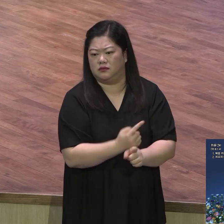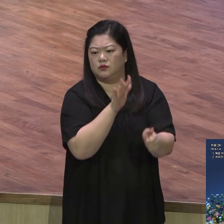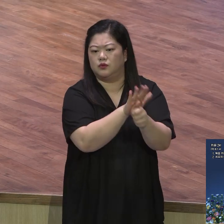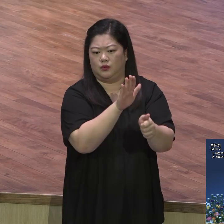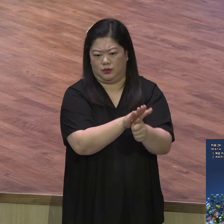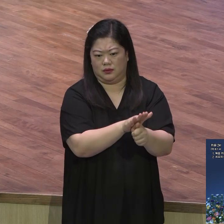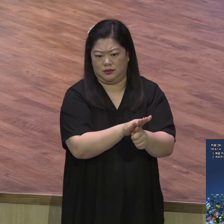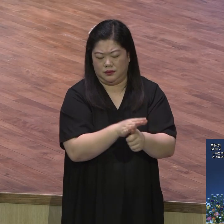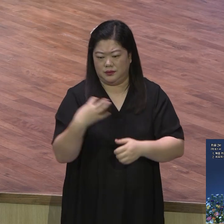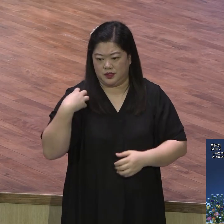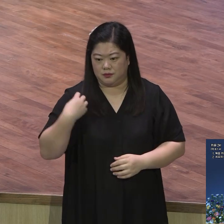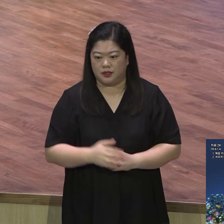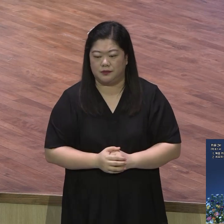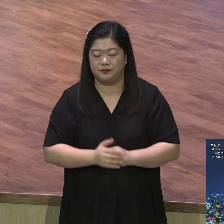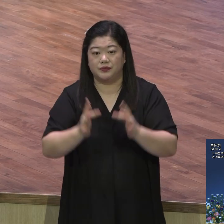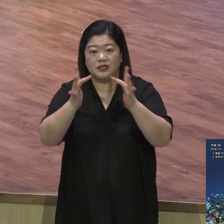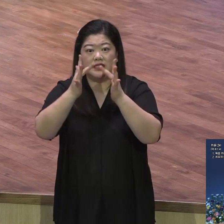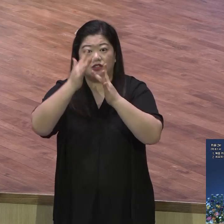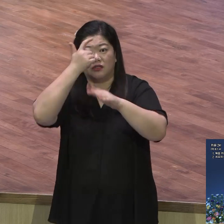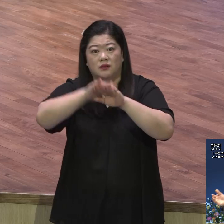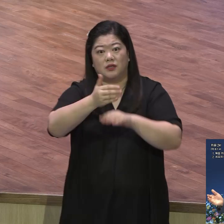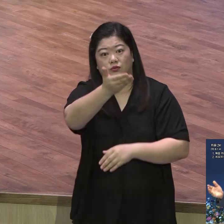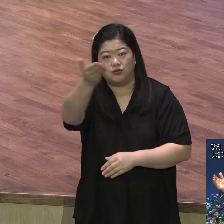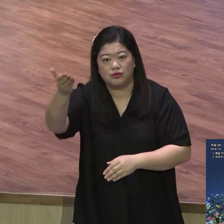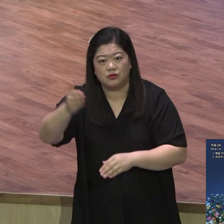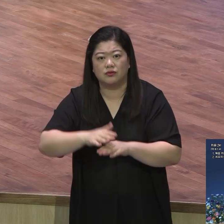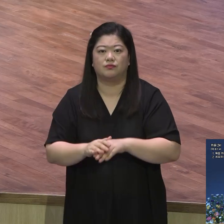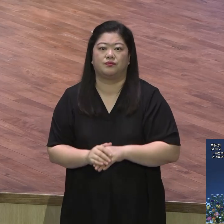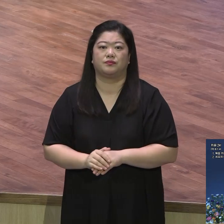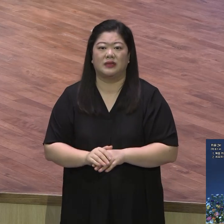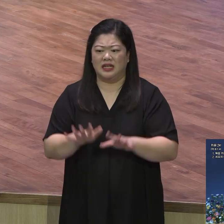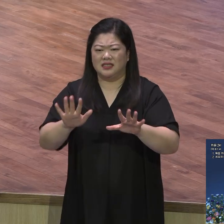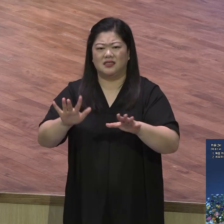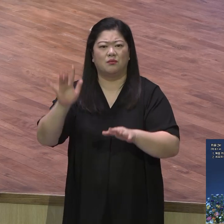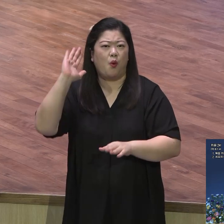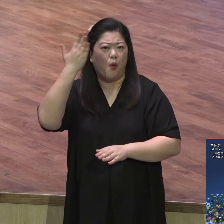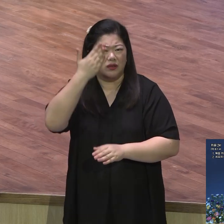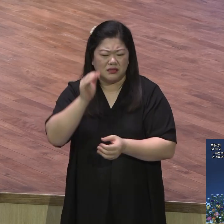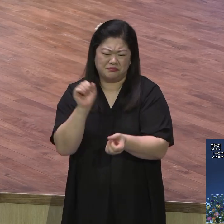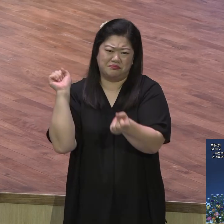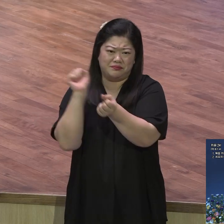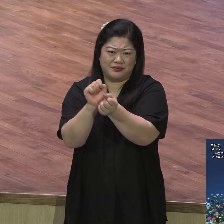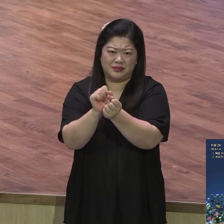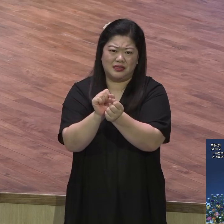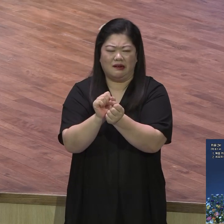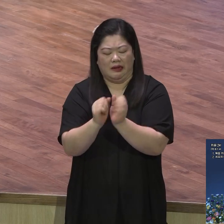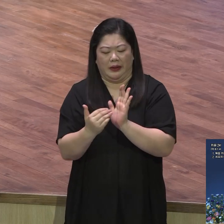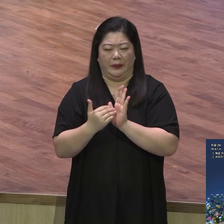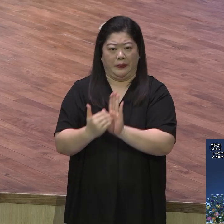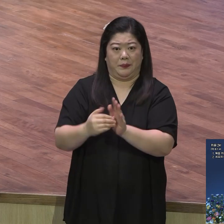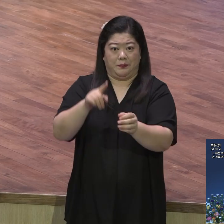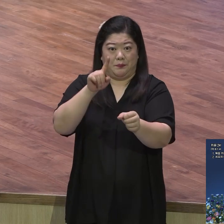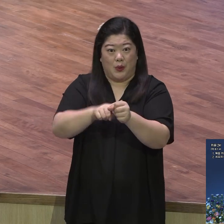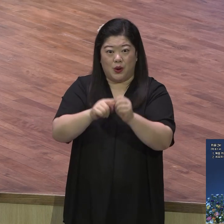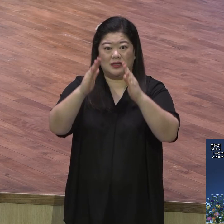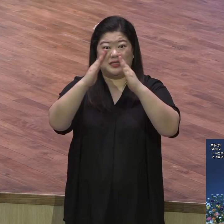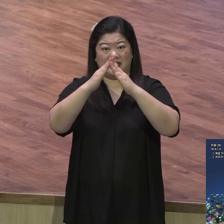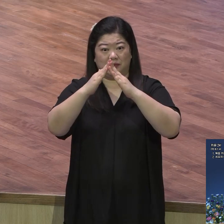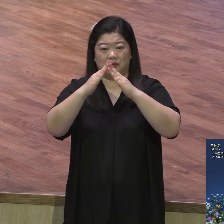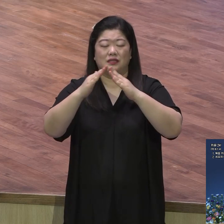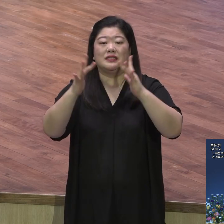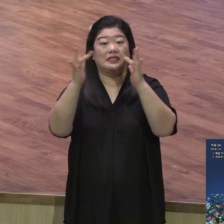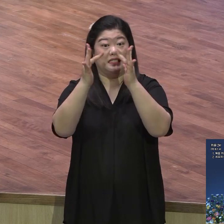모든 성도들 마찬가지입니다. 지금 나라가 이래서 코로나19로 이래서 법을 나라 교회가 법을 지켜야 되니까